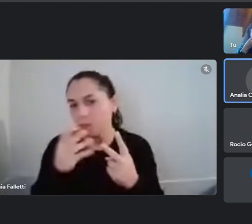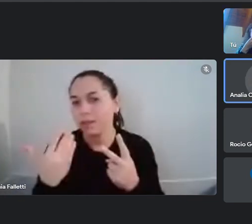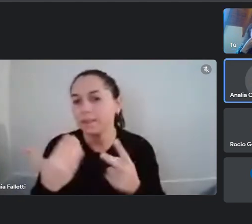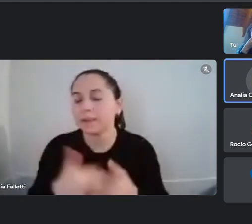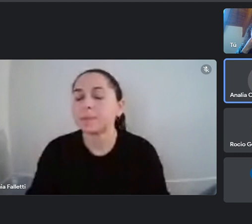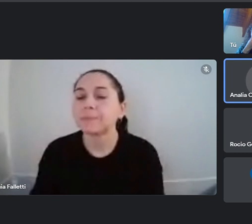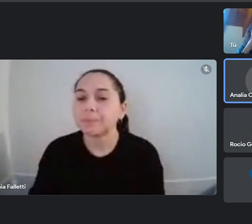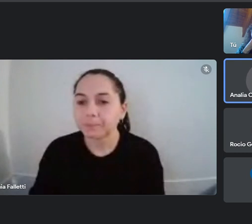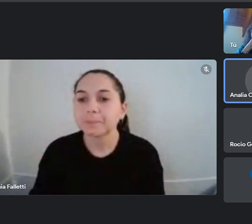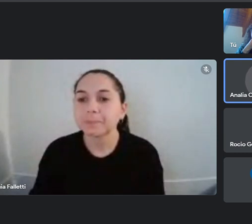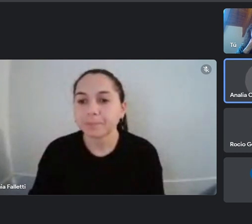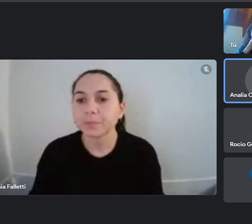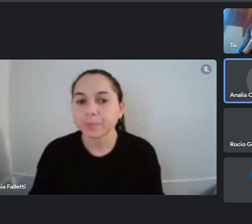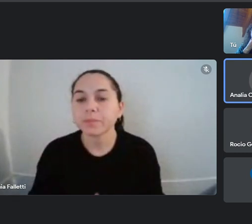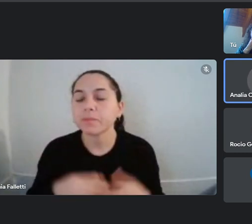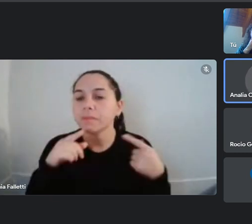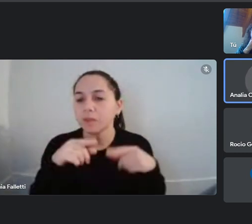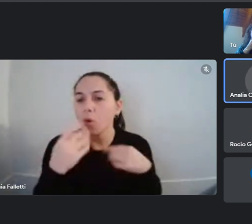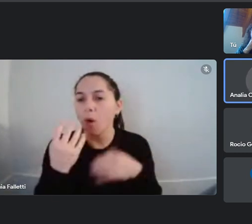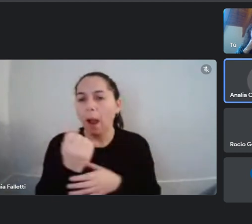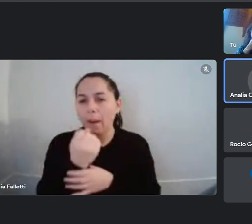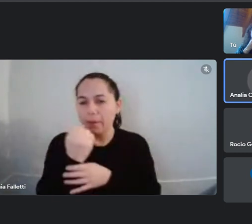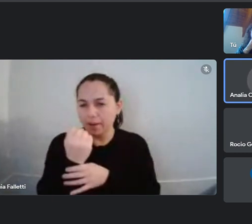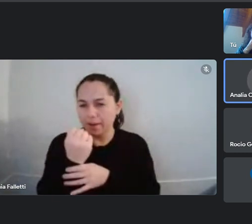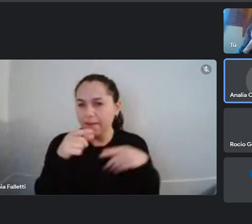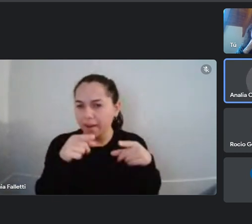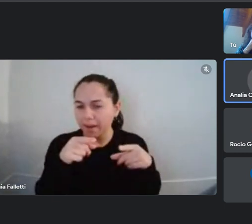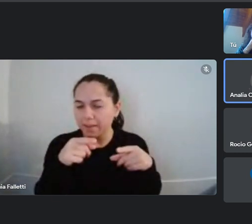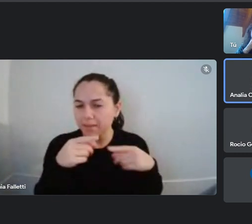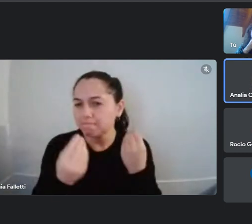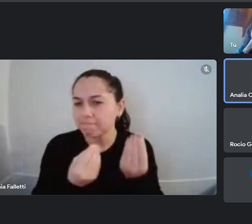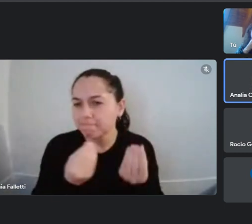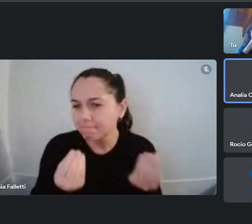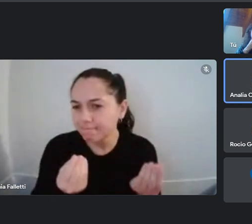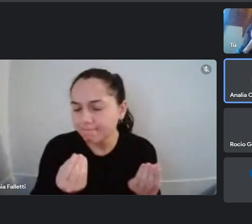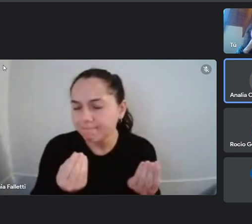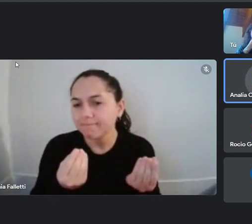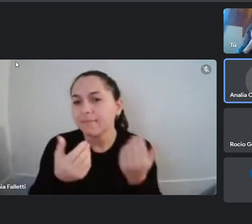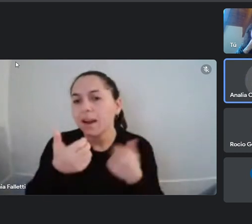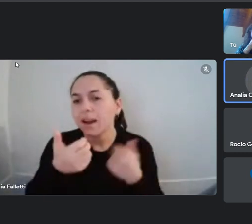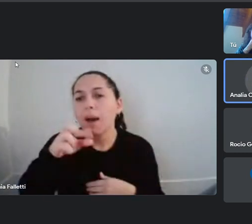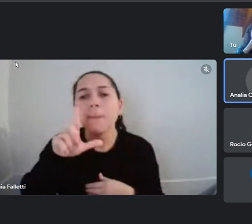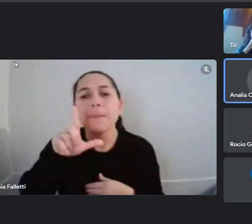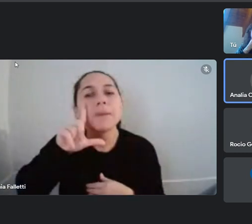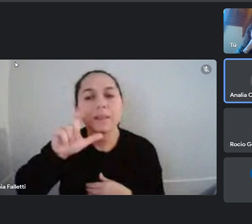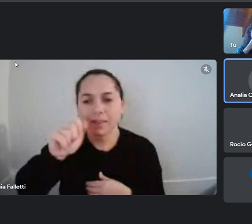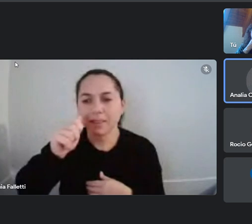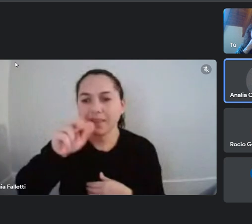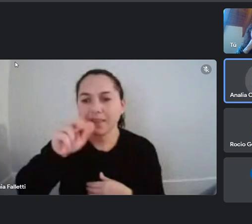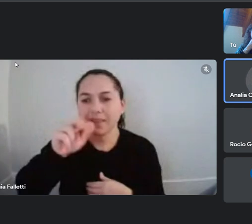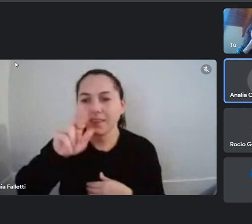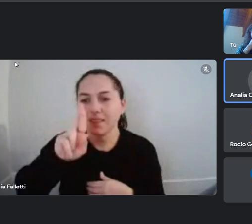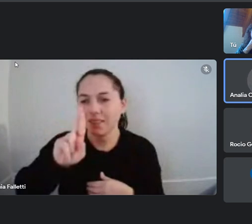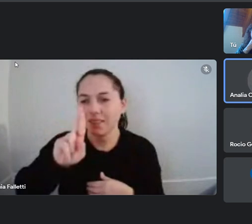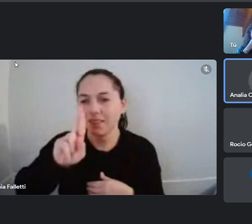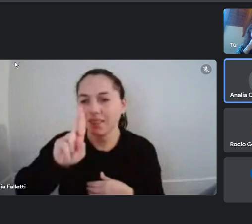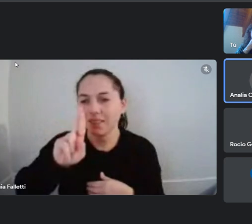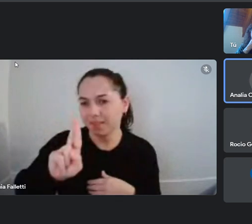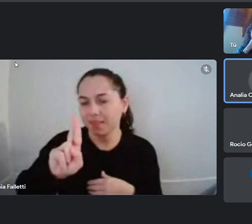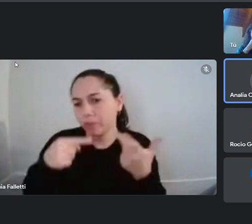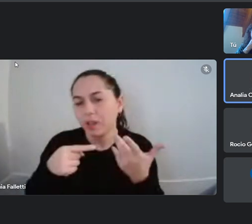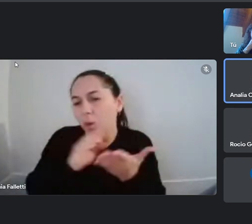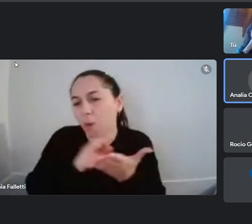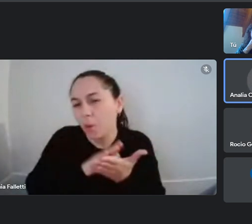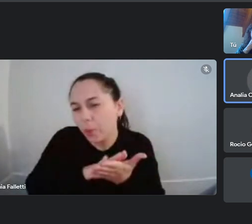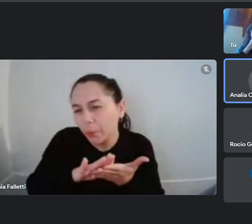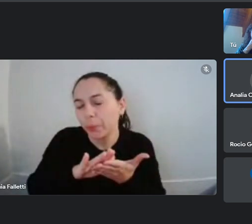Sus habilidades para aplicar lo último, está como